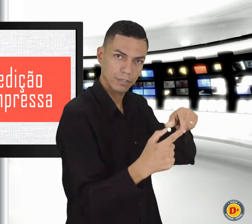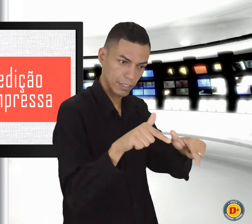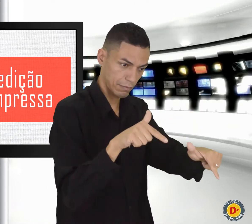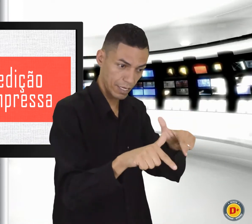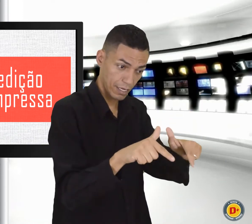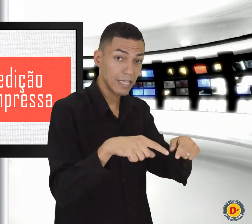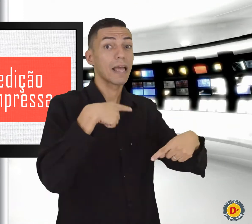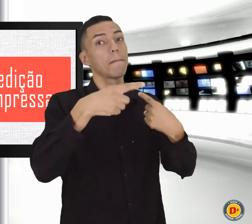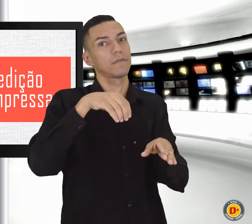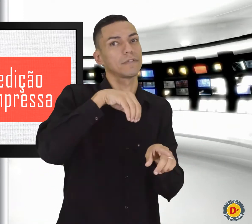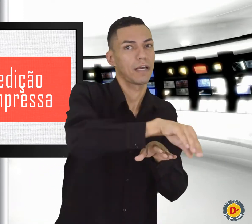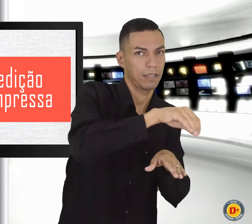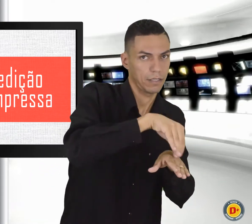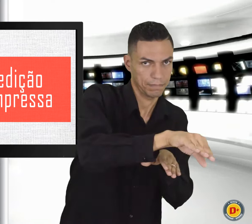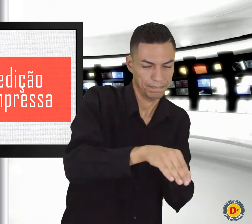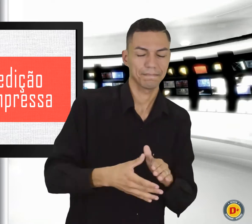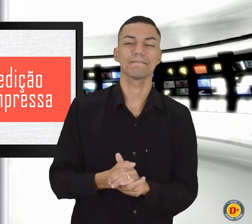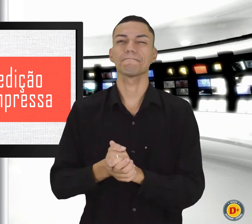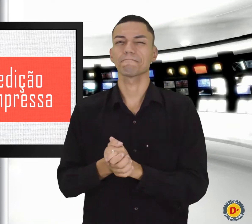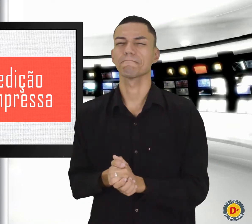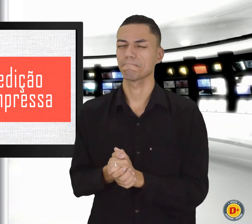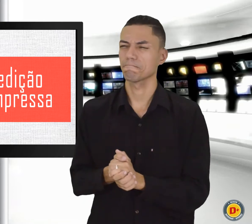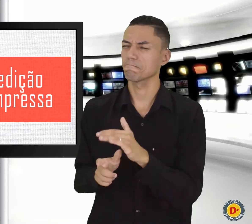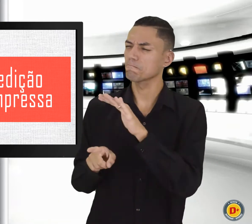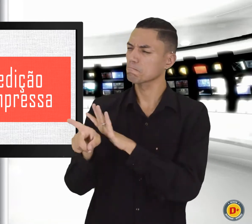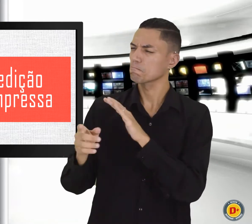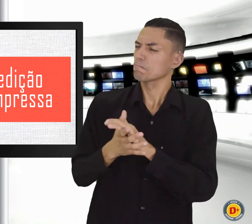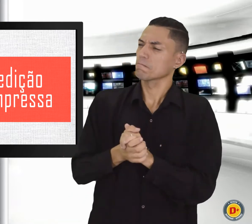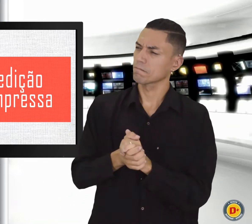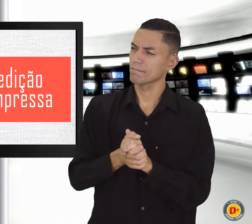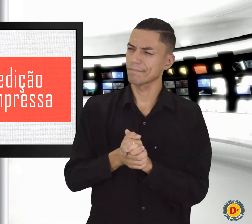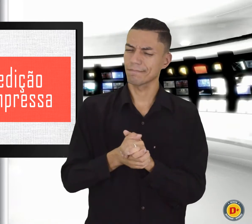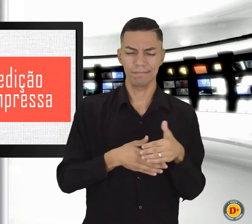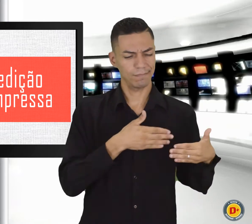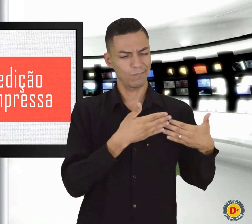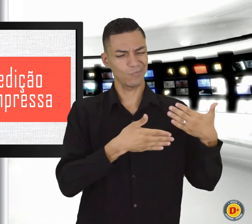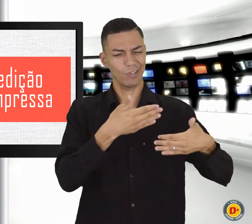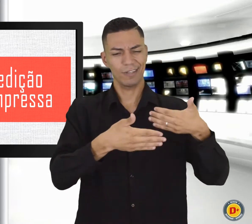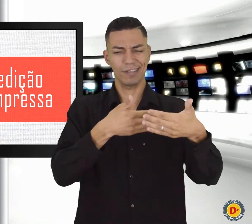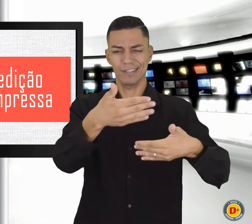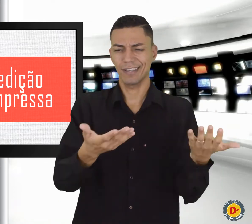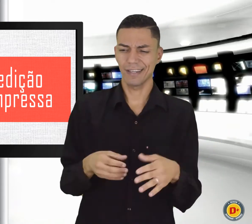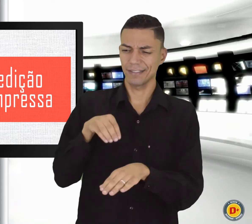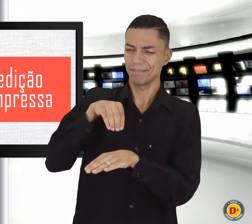No processo, a participação efetiva de um técnico ou preparador laboral por meio de